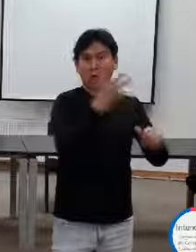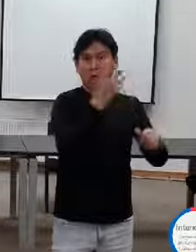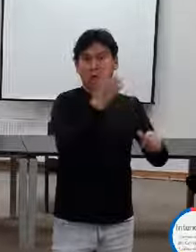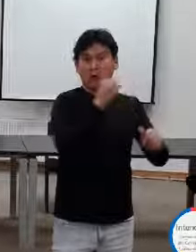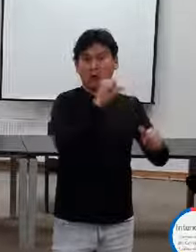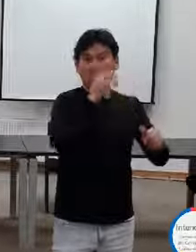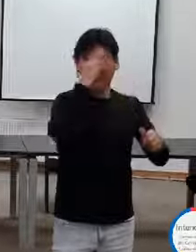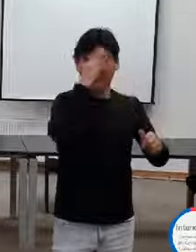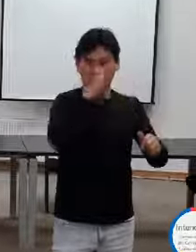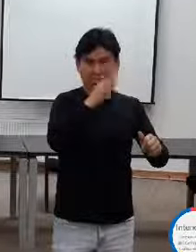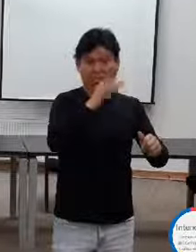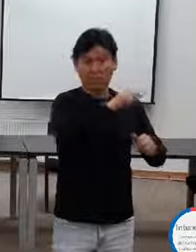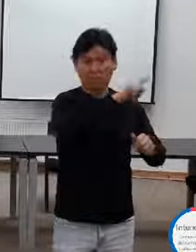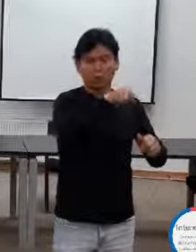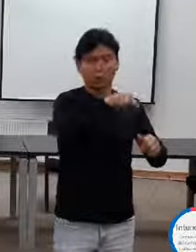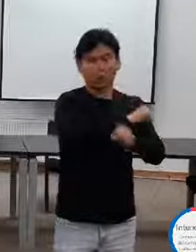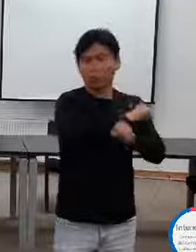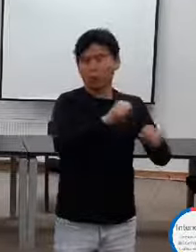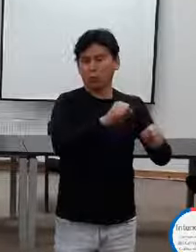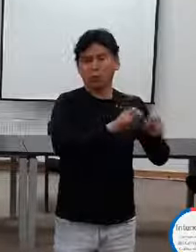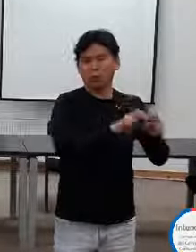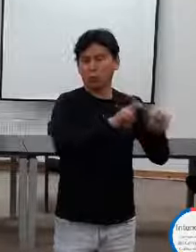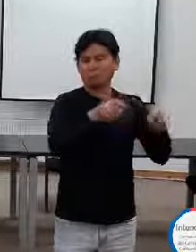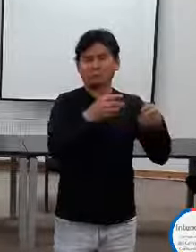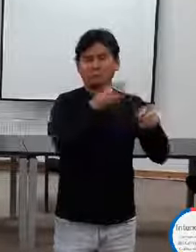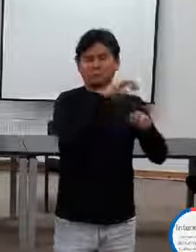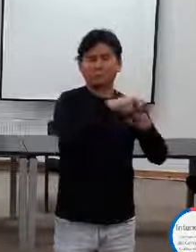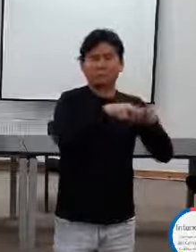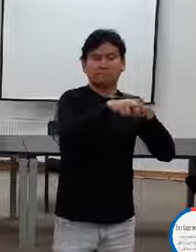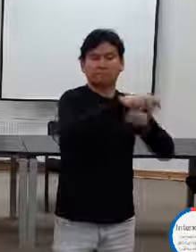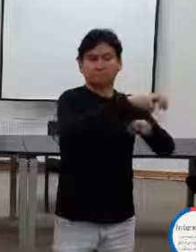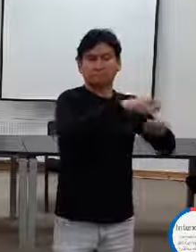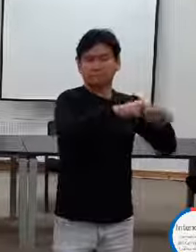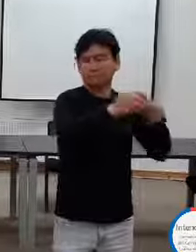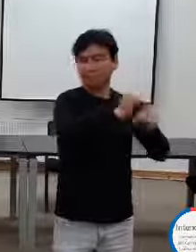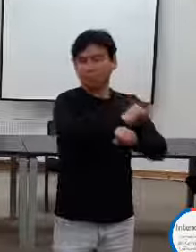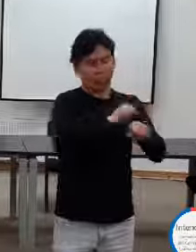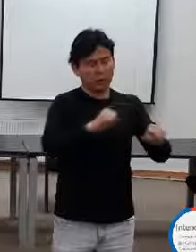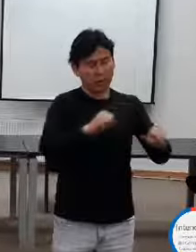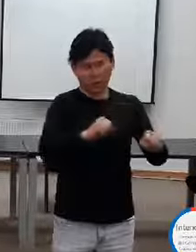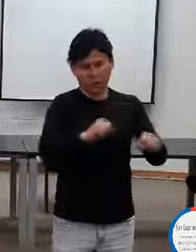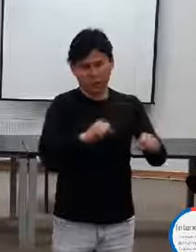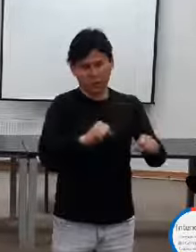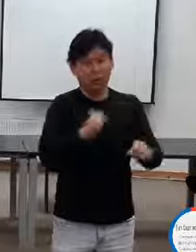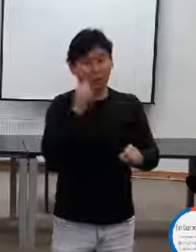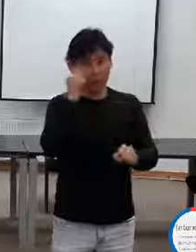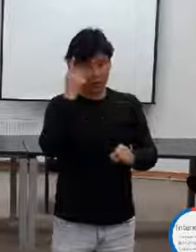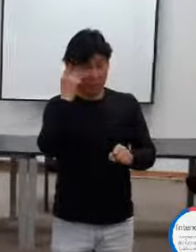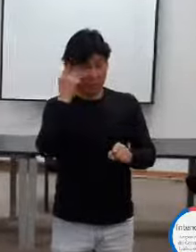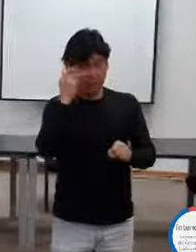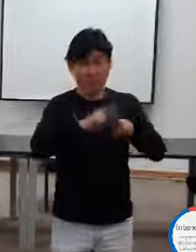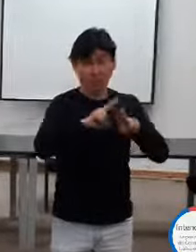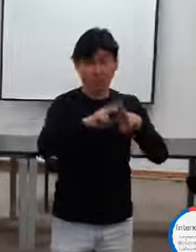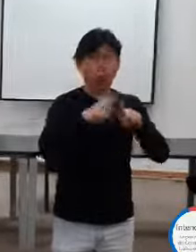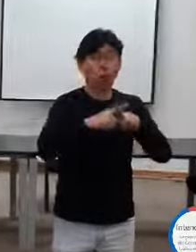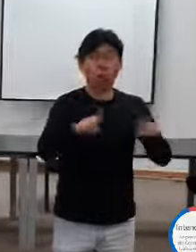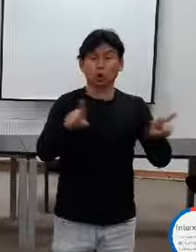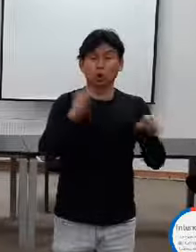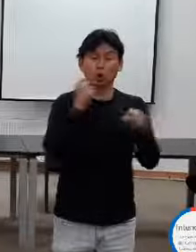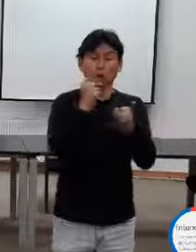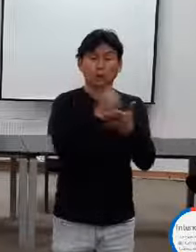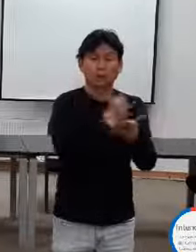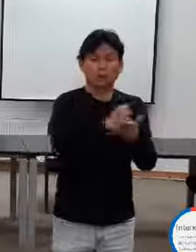días en Chile, ninguno de ellos puede ni siquiera ir a cubierta mientras recale por la razón que sea. Aquí tengo entendido que vienen a ser otro tipo de